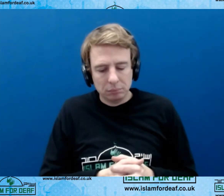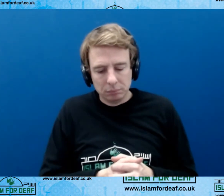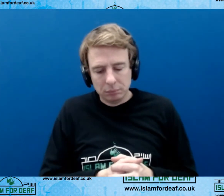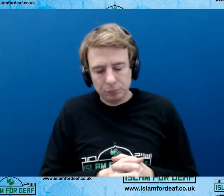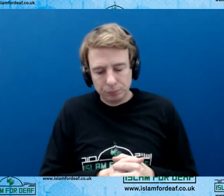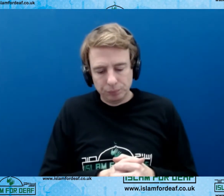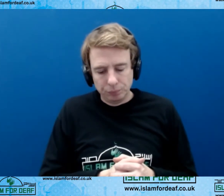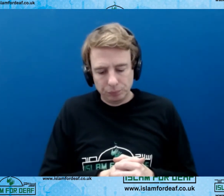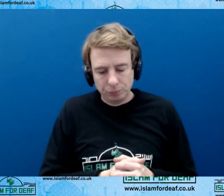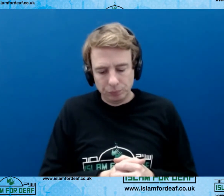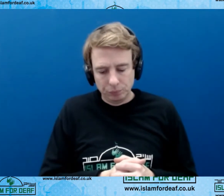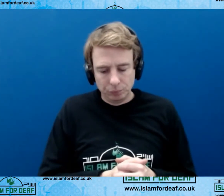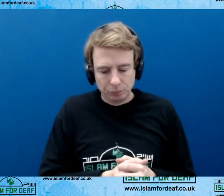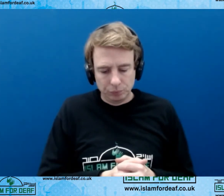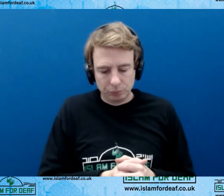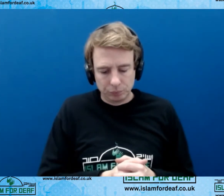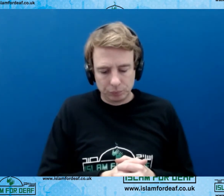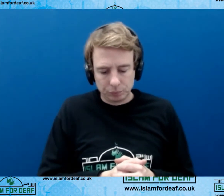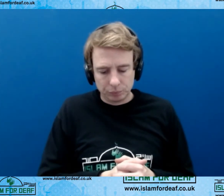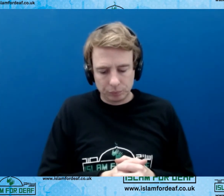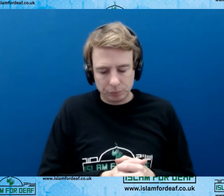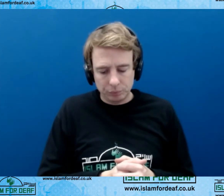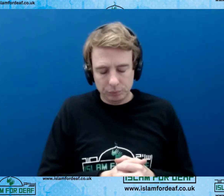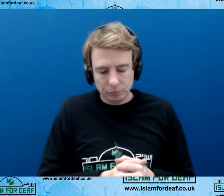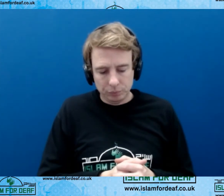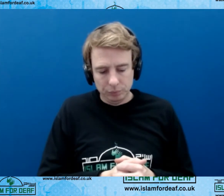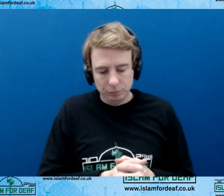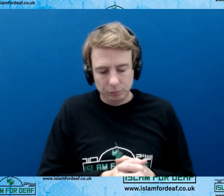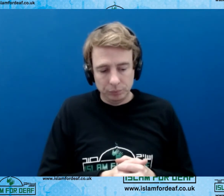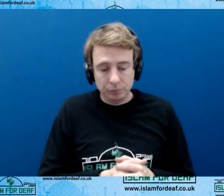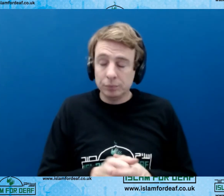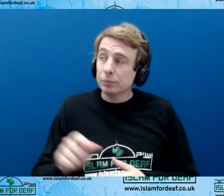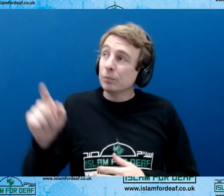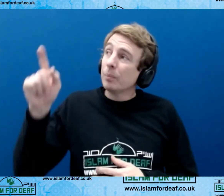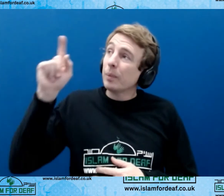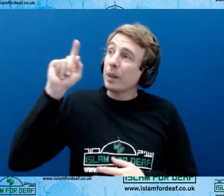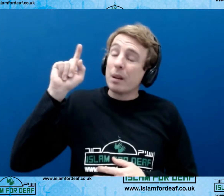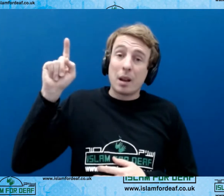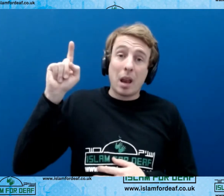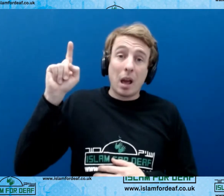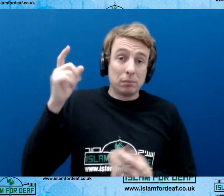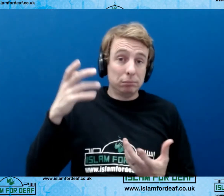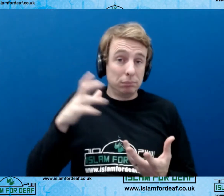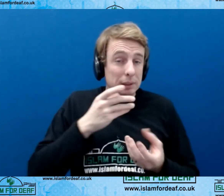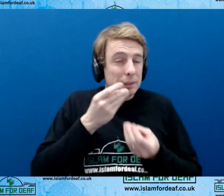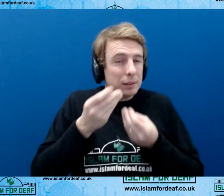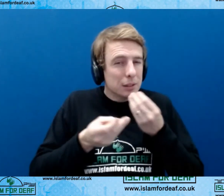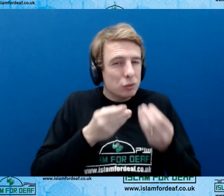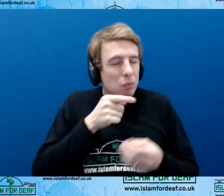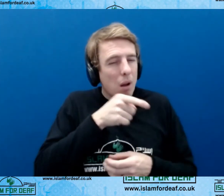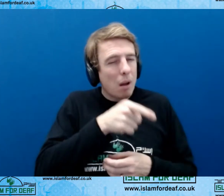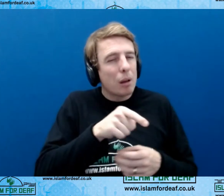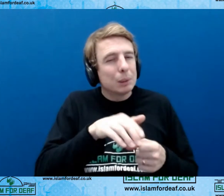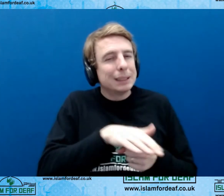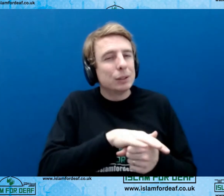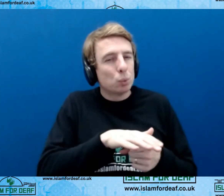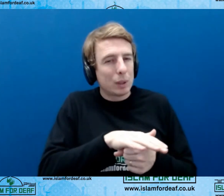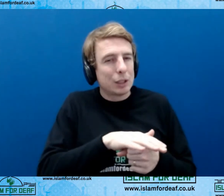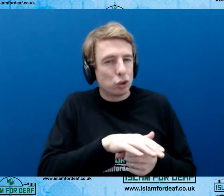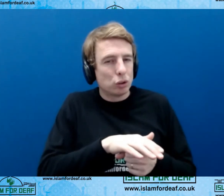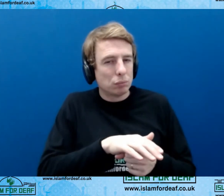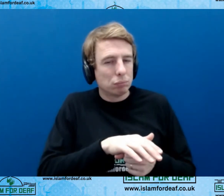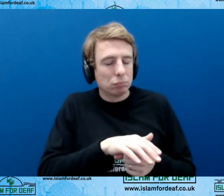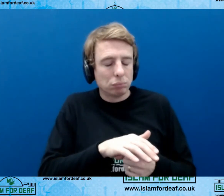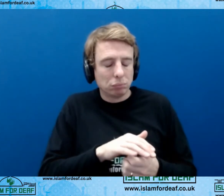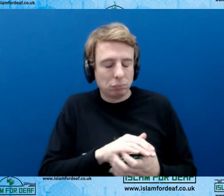بقوله And then Allah the Most High described her state in His statement. في جيدها أي في